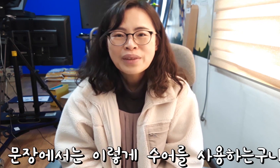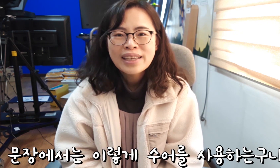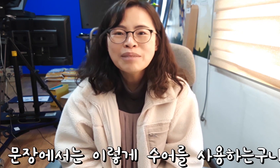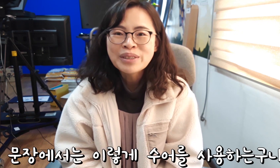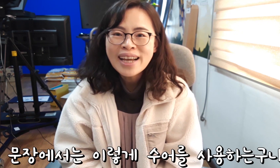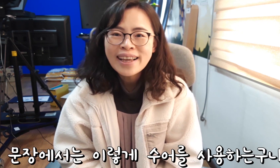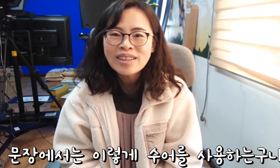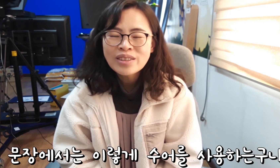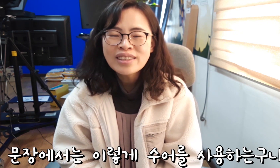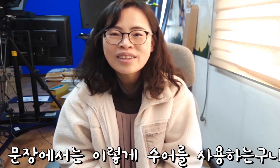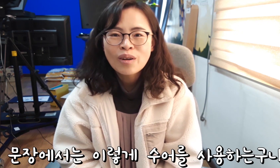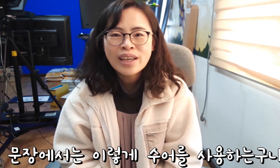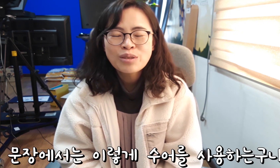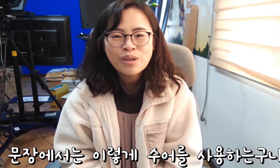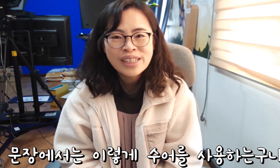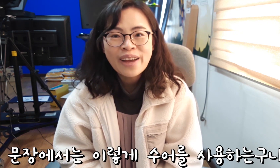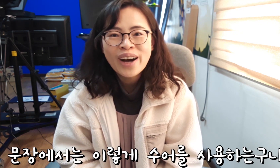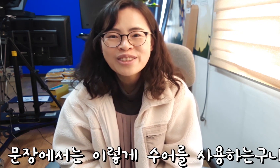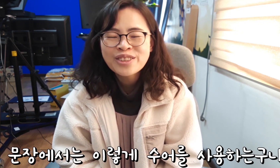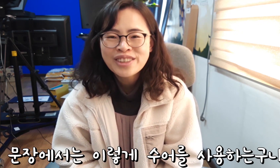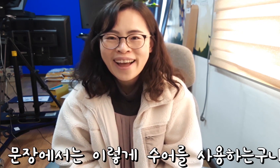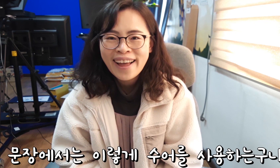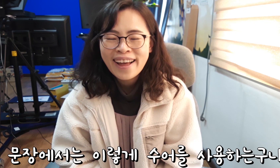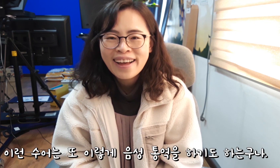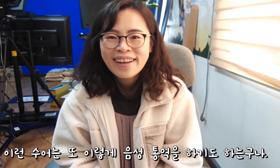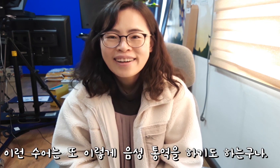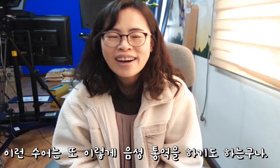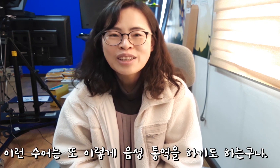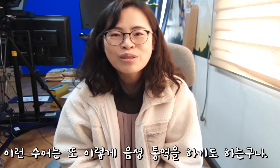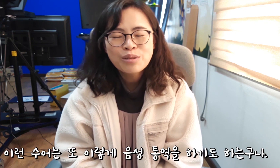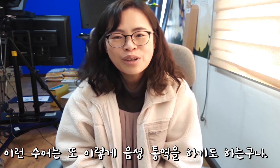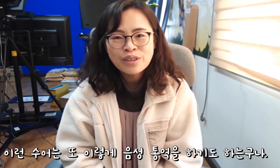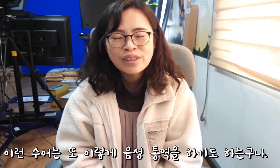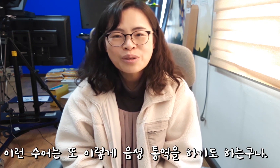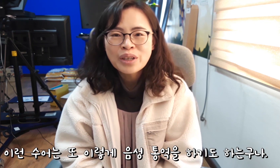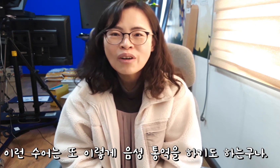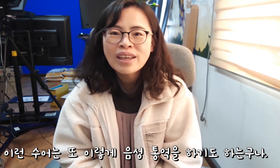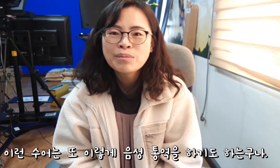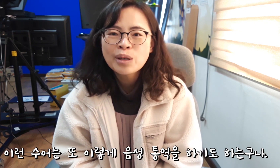이 문장에서는 이렇게 수어를 사용하는구나. 아, 이런 수어는 또 이렇게 음성